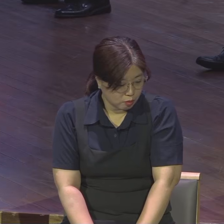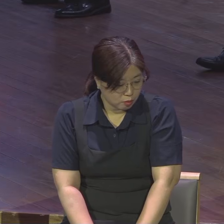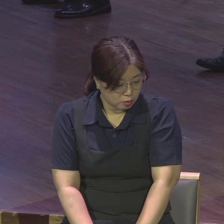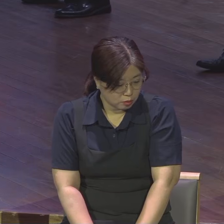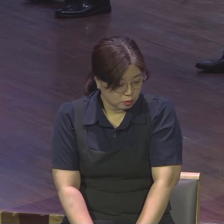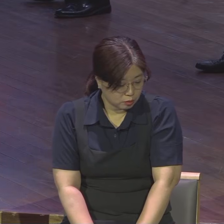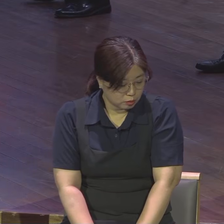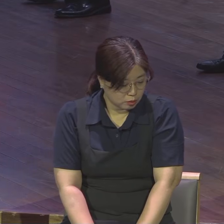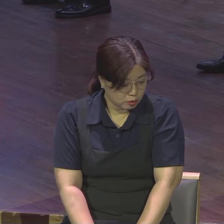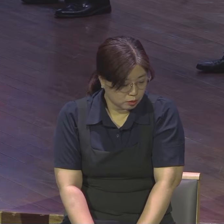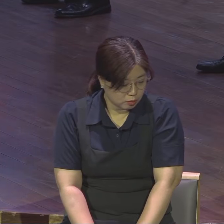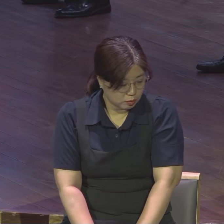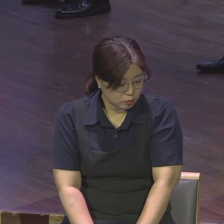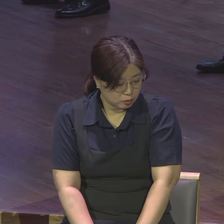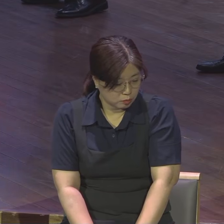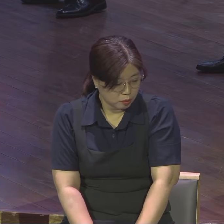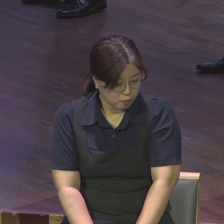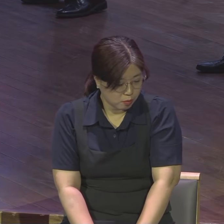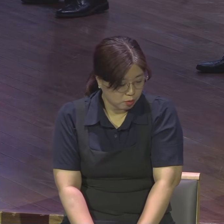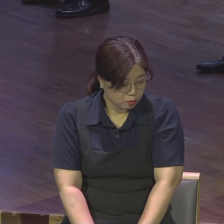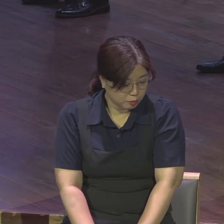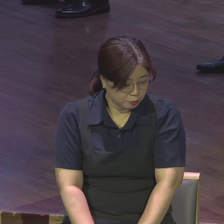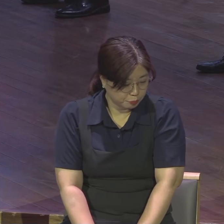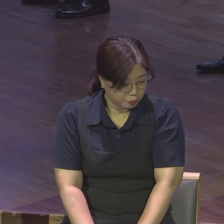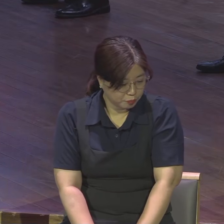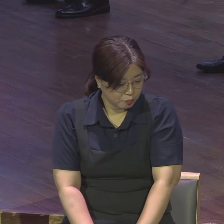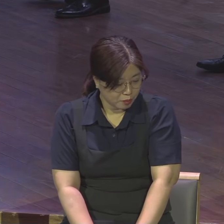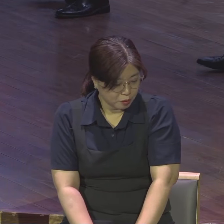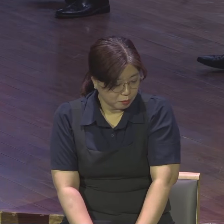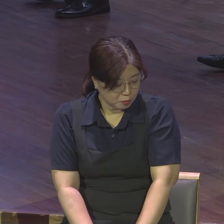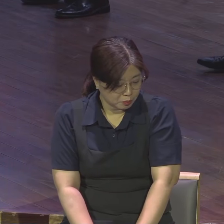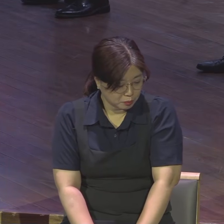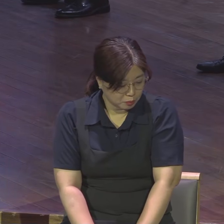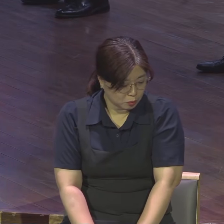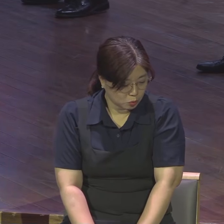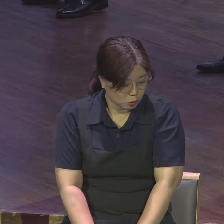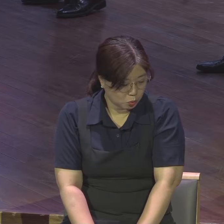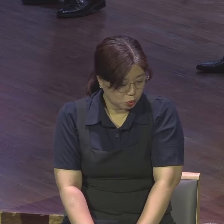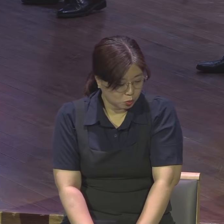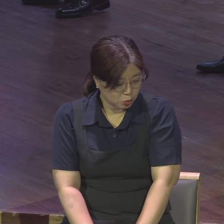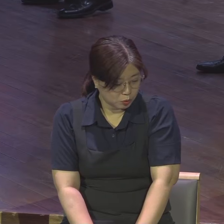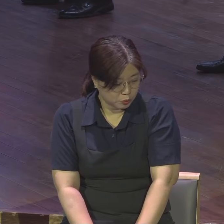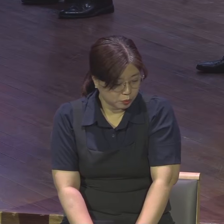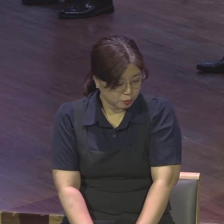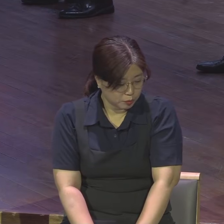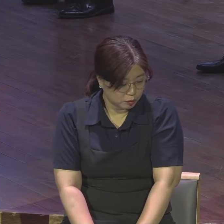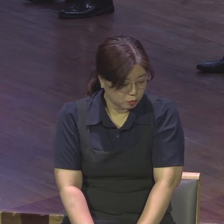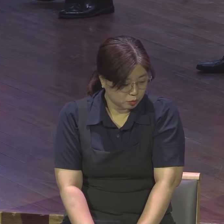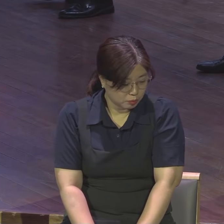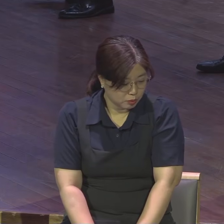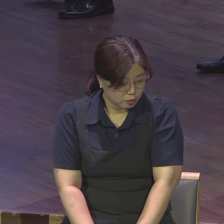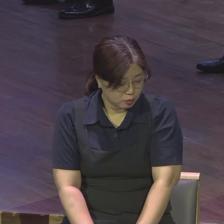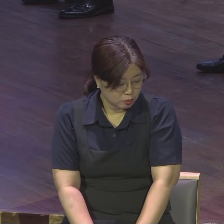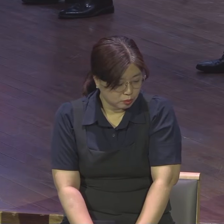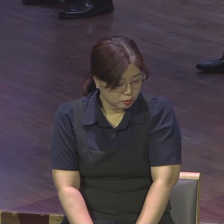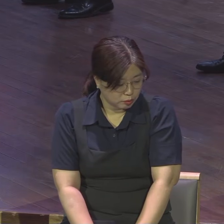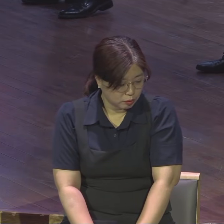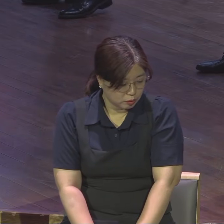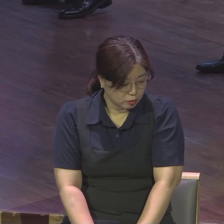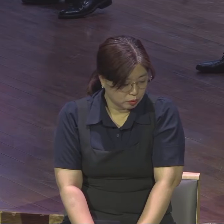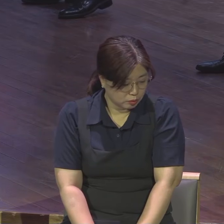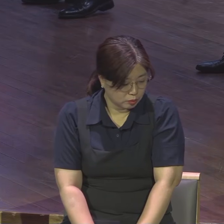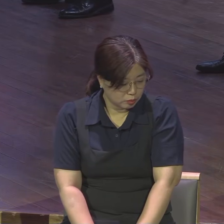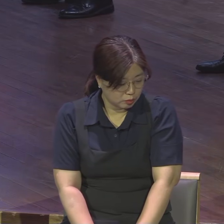주옵소서. 치유의 근원자는 오직 주 예수 그리스도밖에 없음을 알게 하시고 그리스도 예수의 참된